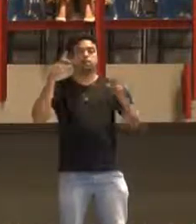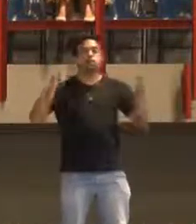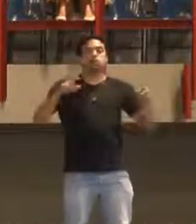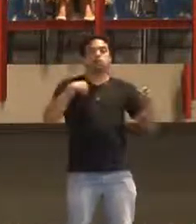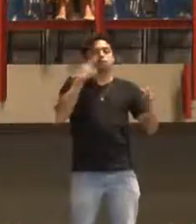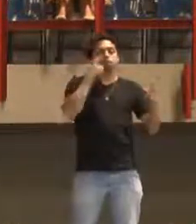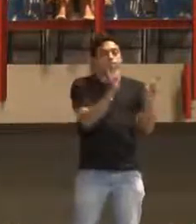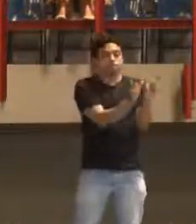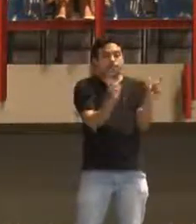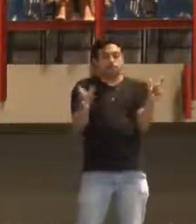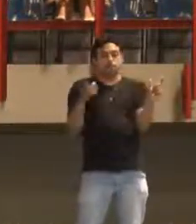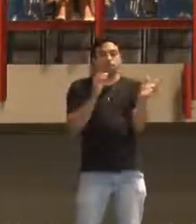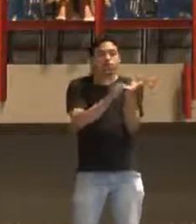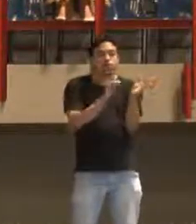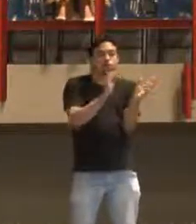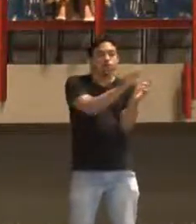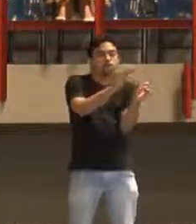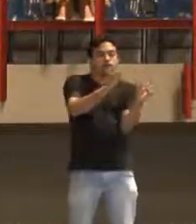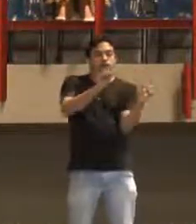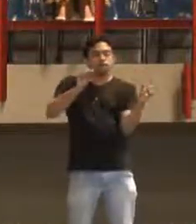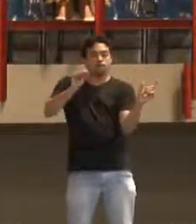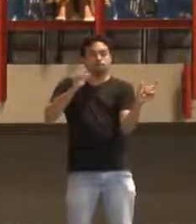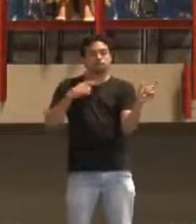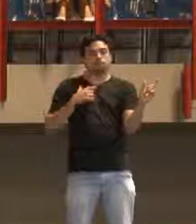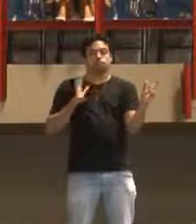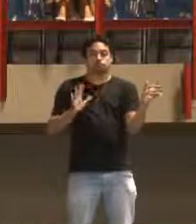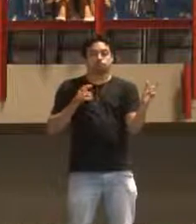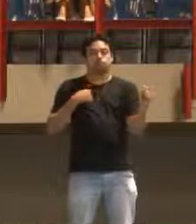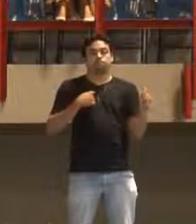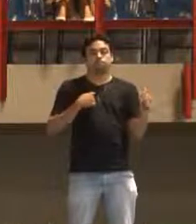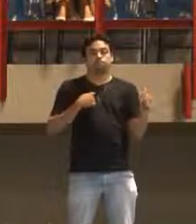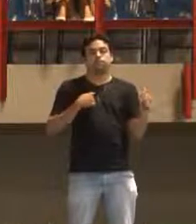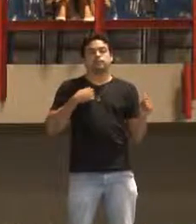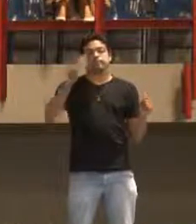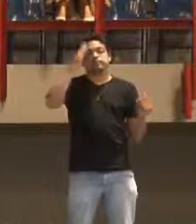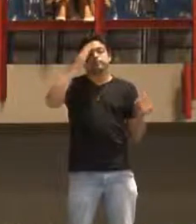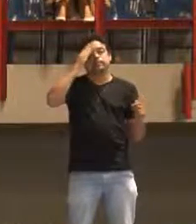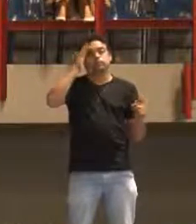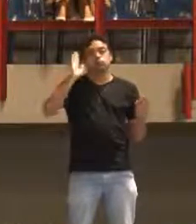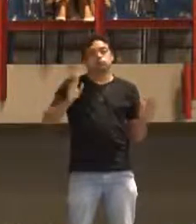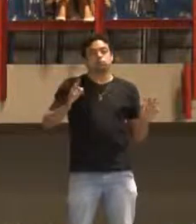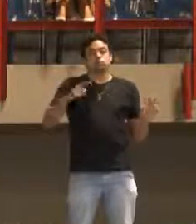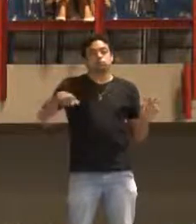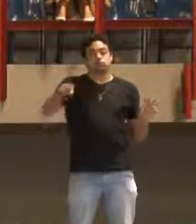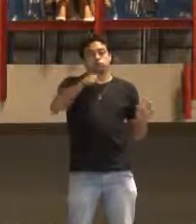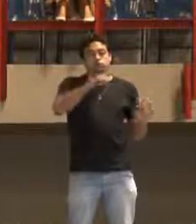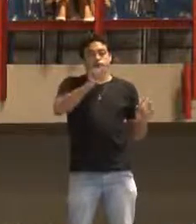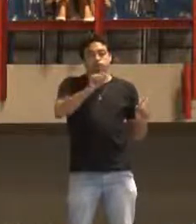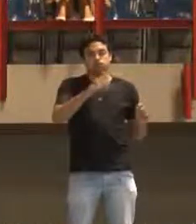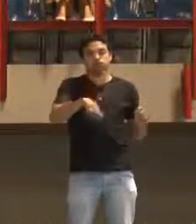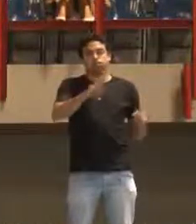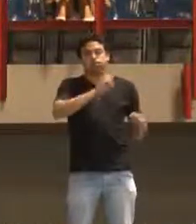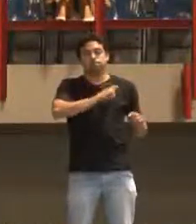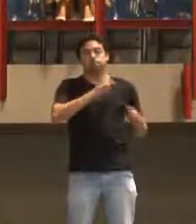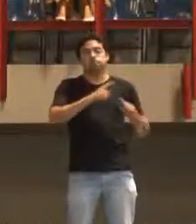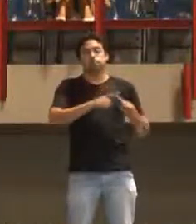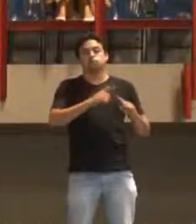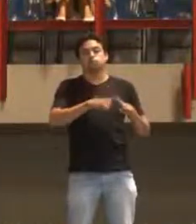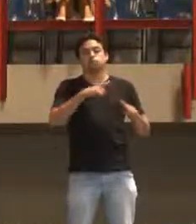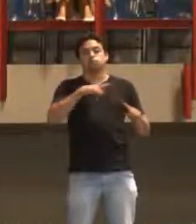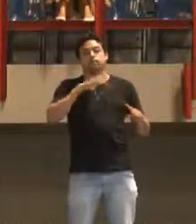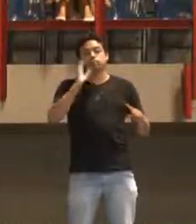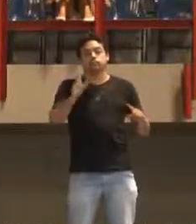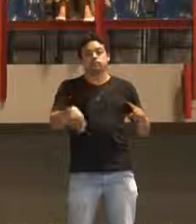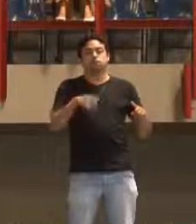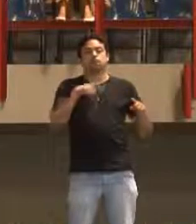as etapas que eu tenho que preencher. Fundo, casa e palmeira. Pessoal, dá uma lida para mim no enunciado e me diz o seguinte: o que é que está